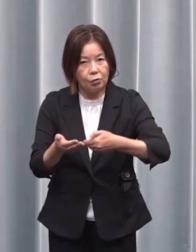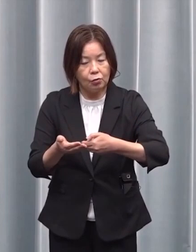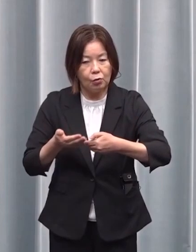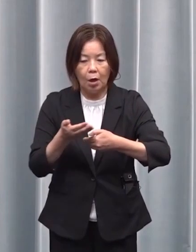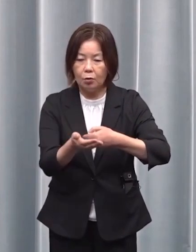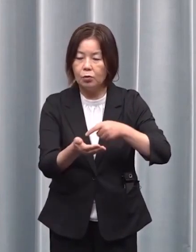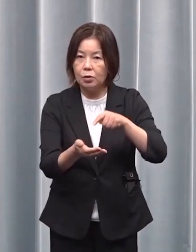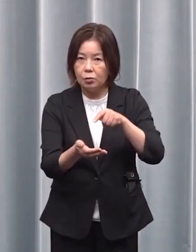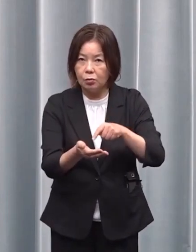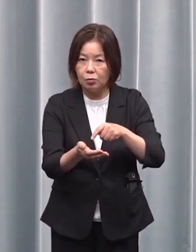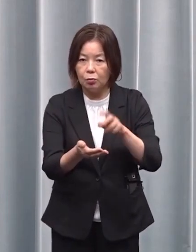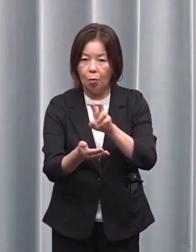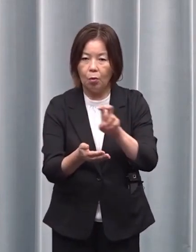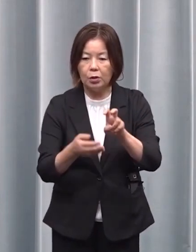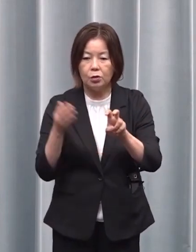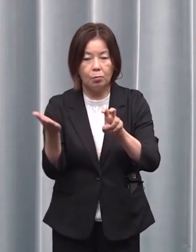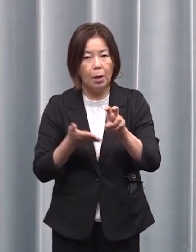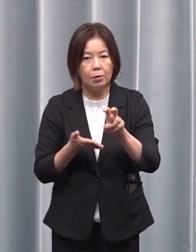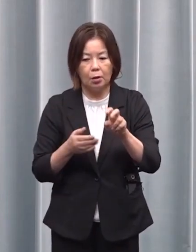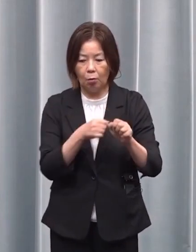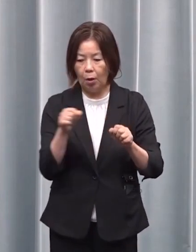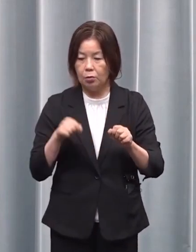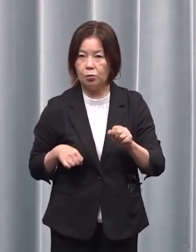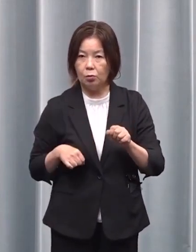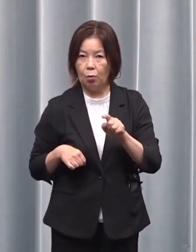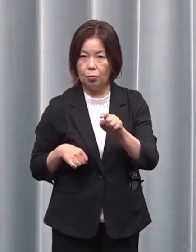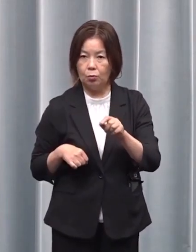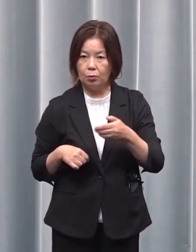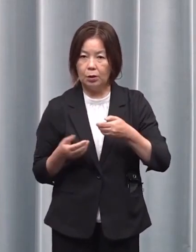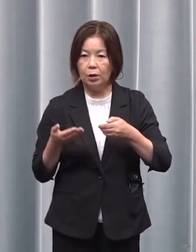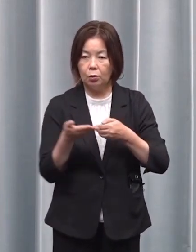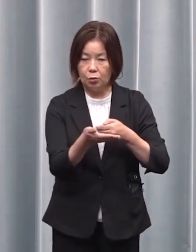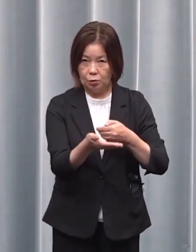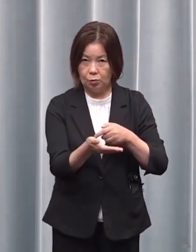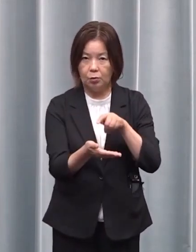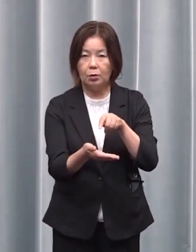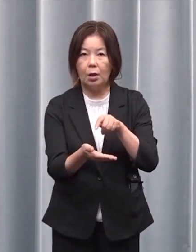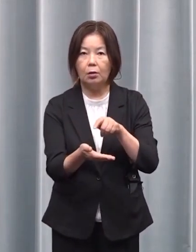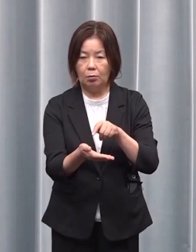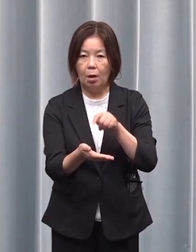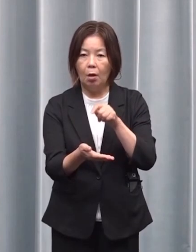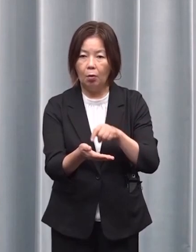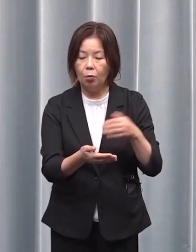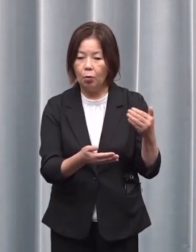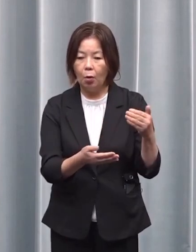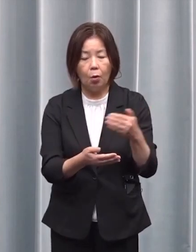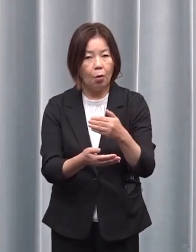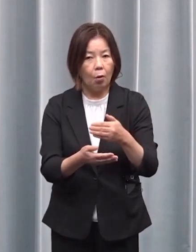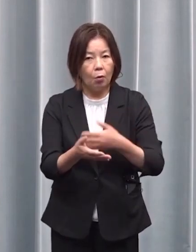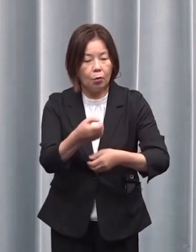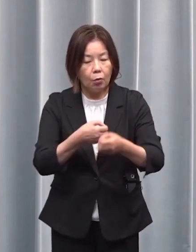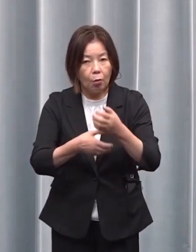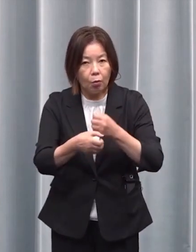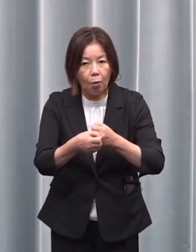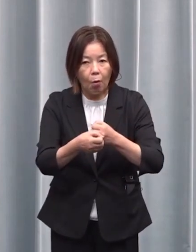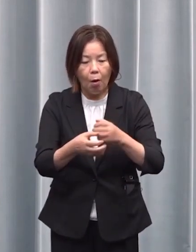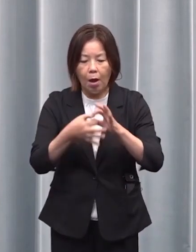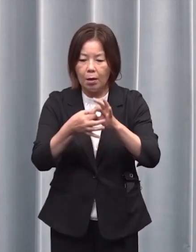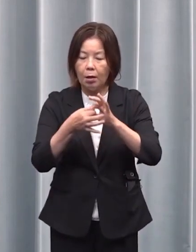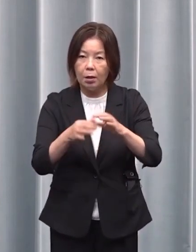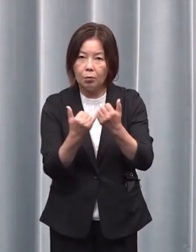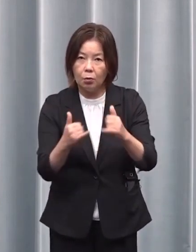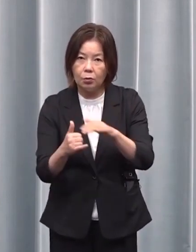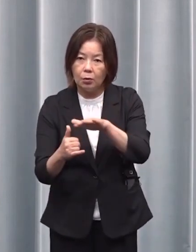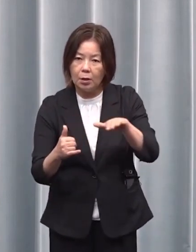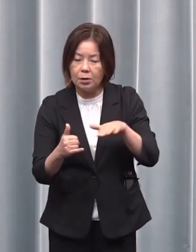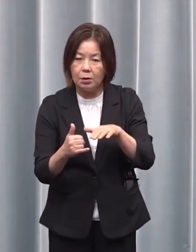国が占めていたということで、これ非常に大きな経済的打撃を国内の漁業の方たちが請け負っております。これやはりですね、